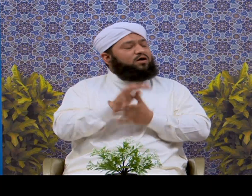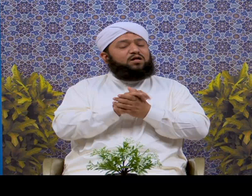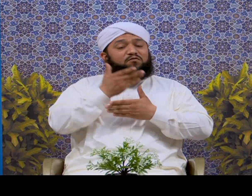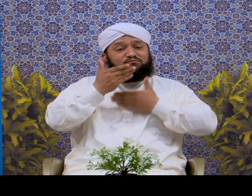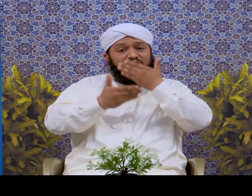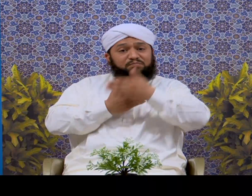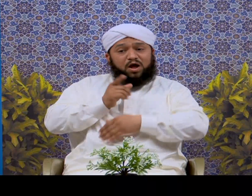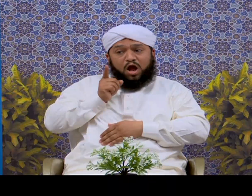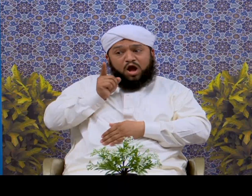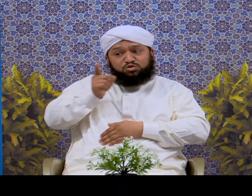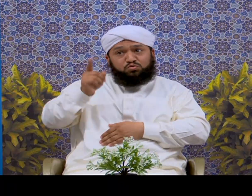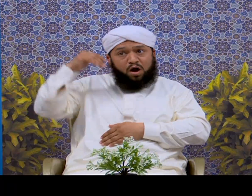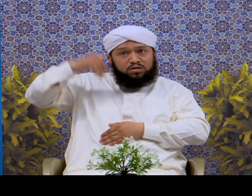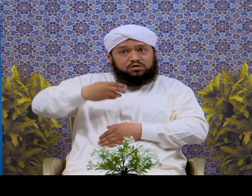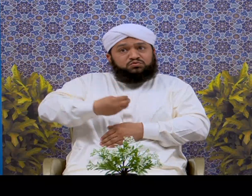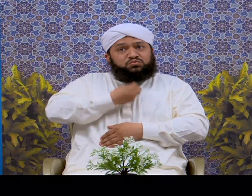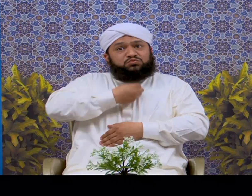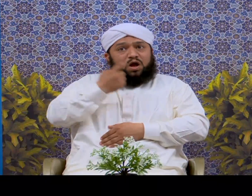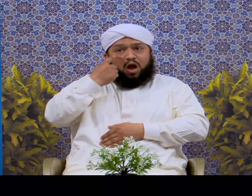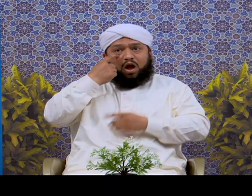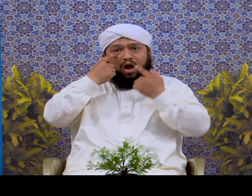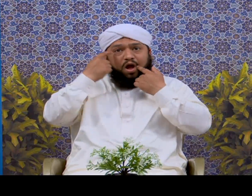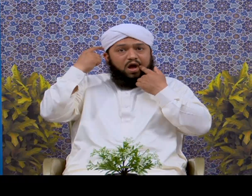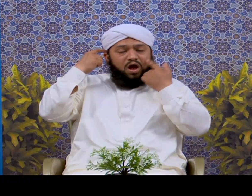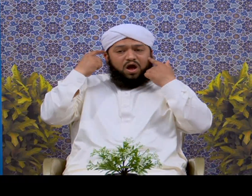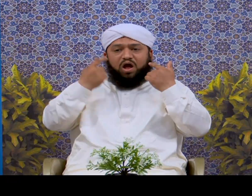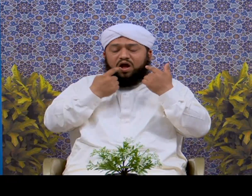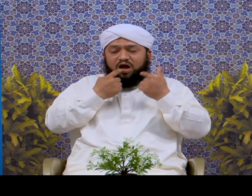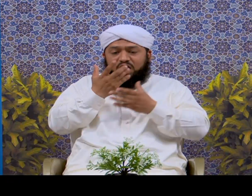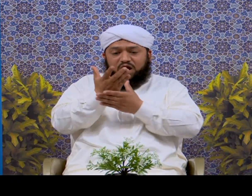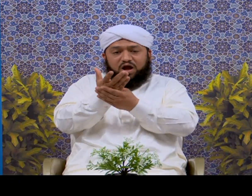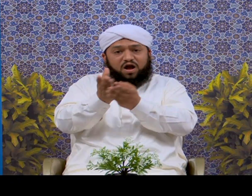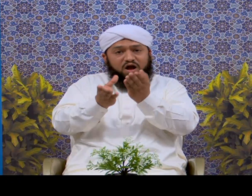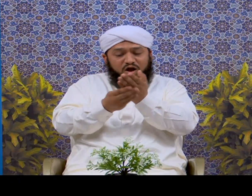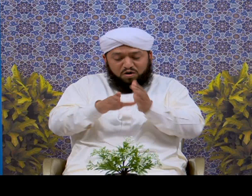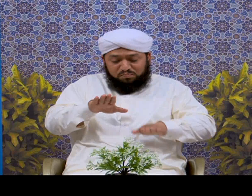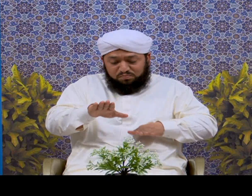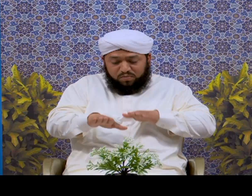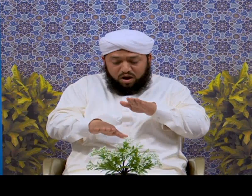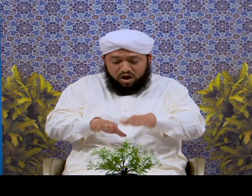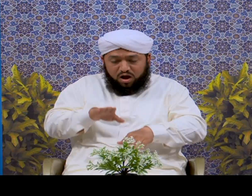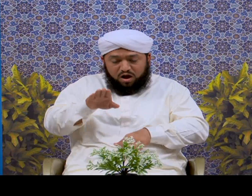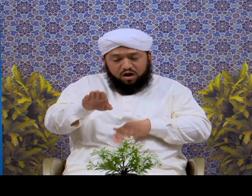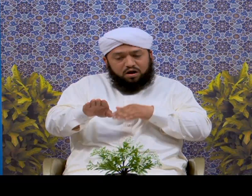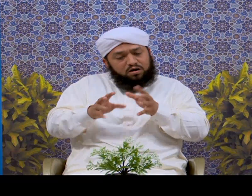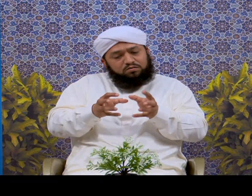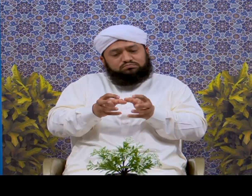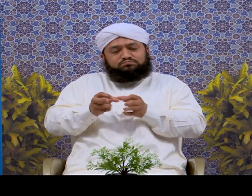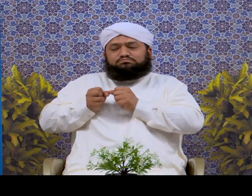اپنے حواس یعنی آنکھ، کان، زبان، ہاتھ اور پاؤں وغیرہ کو قید کر لو۔